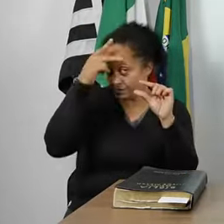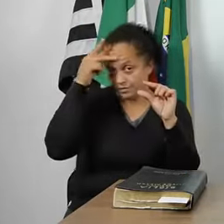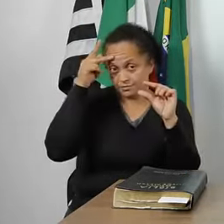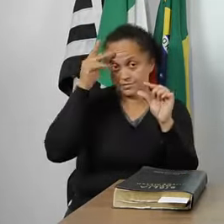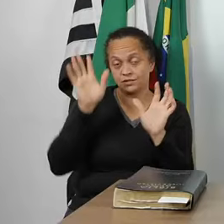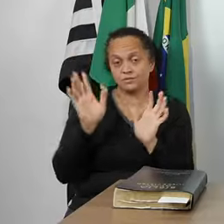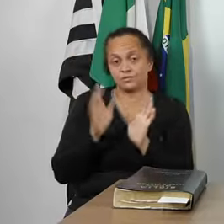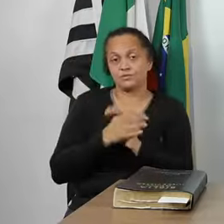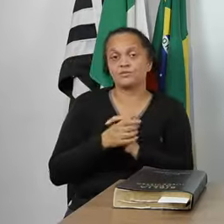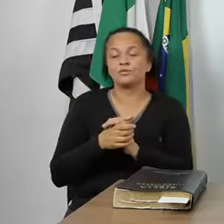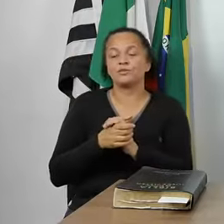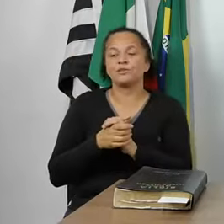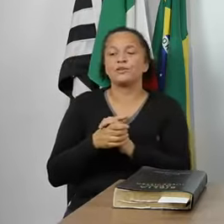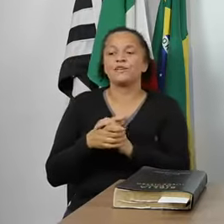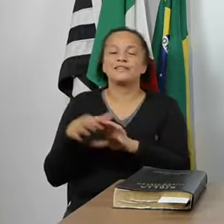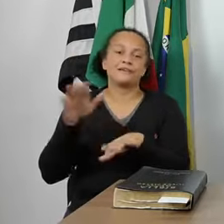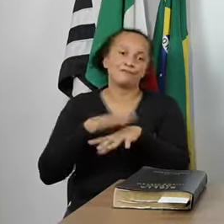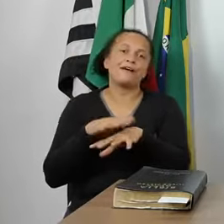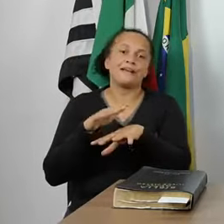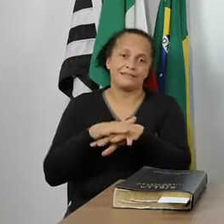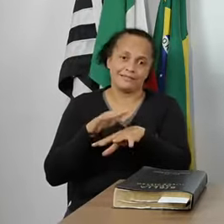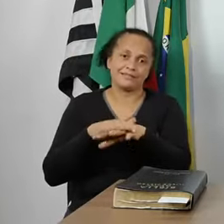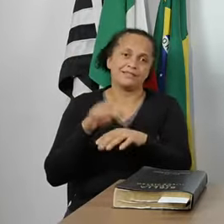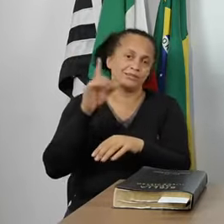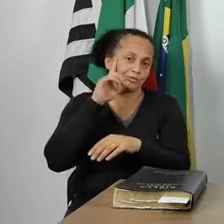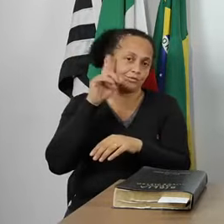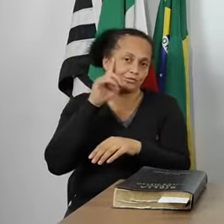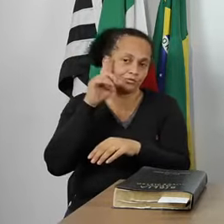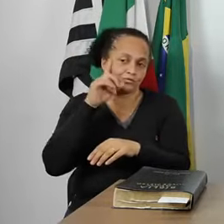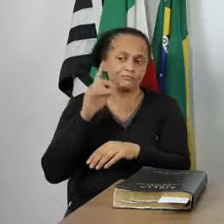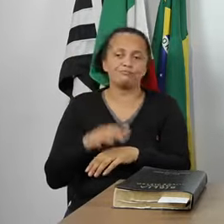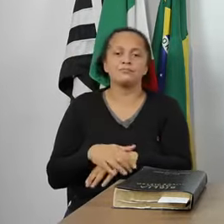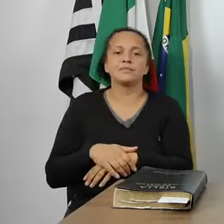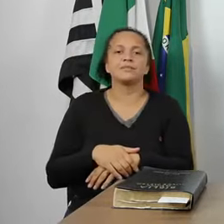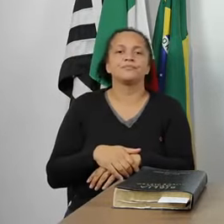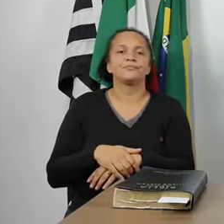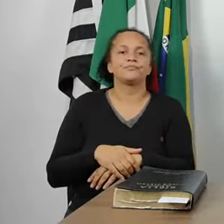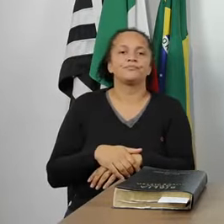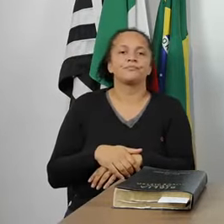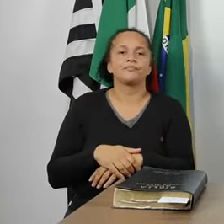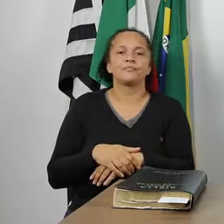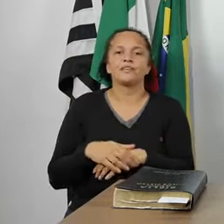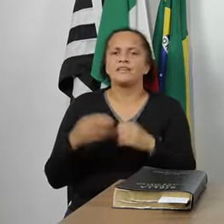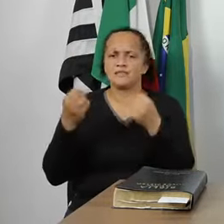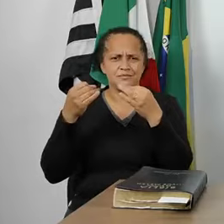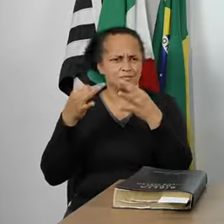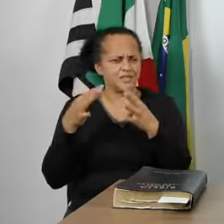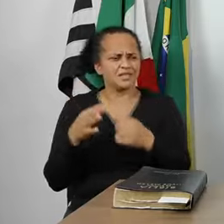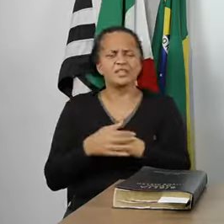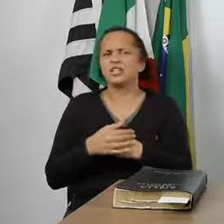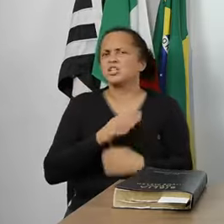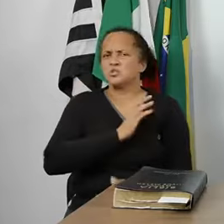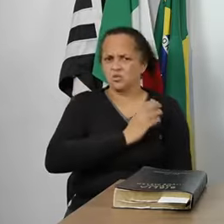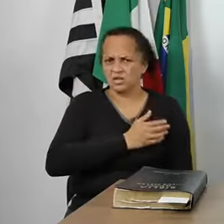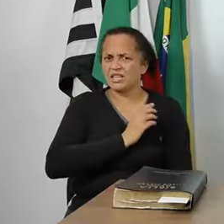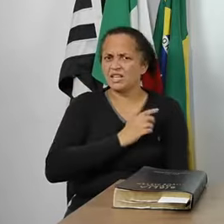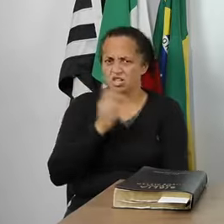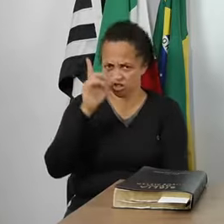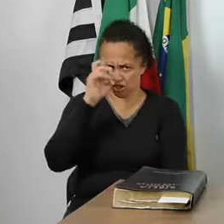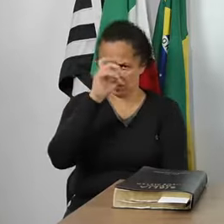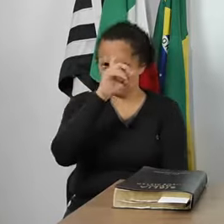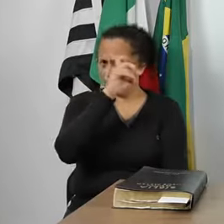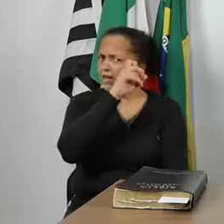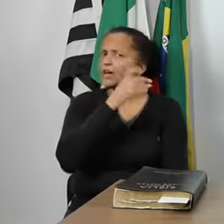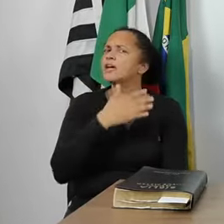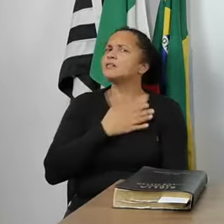esse ensinamento, colocam em prática esse ensinamento. E eu estou falando para vocês de todo o meu coração. Eu também tenho dificuldades. Ao